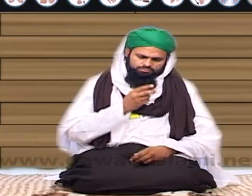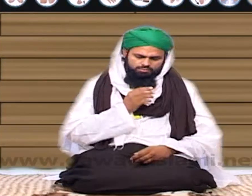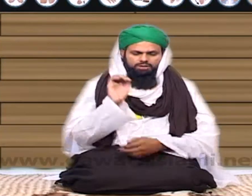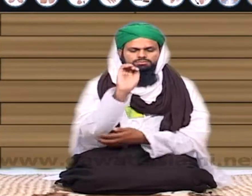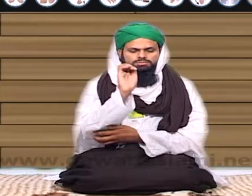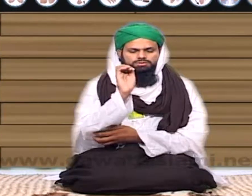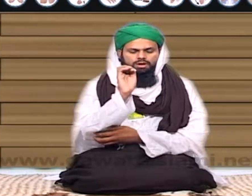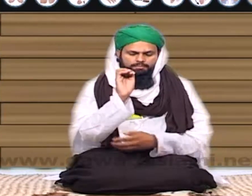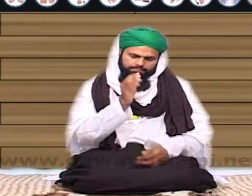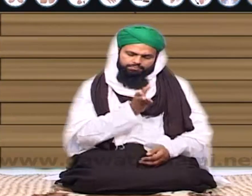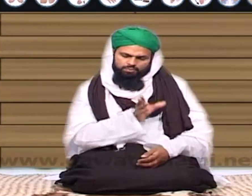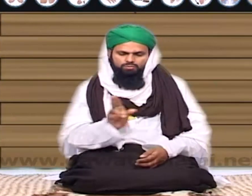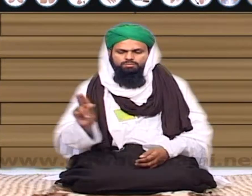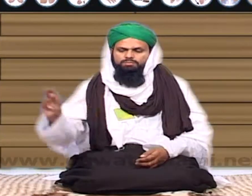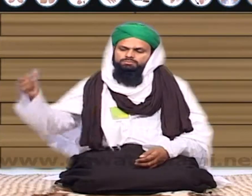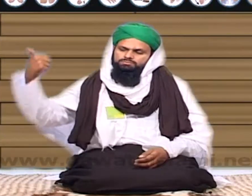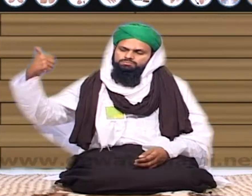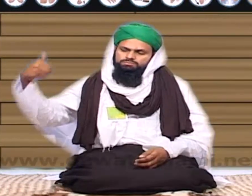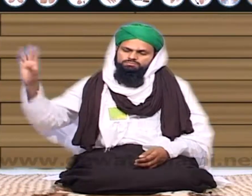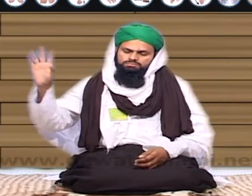کریں۔ پھر وہ سانپ کسی طرح دور ہو